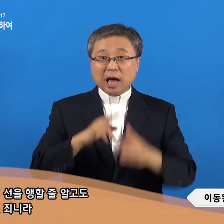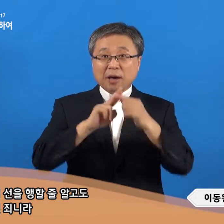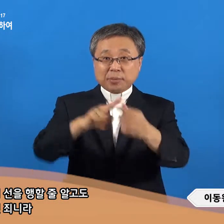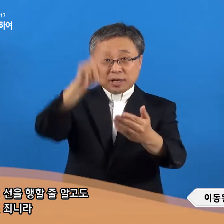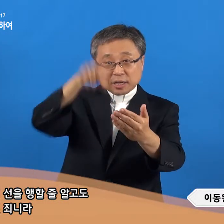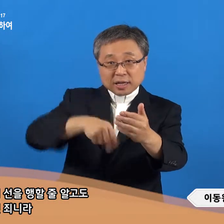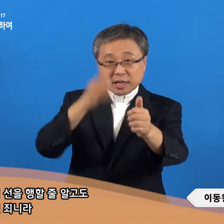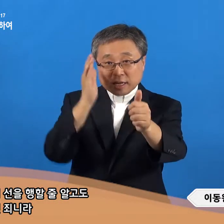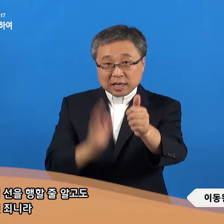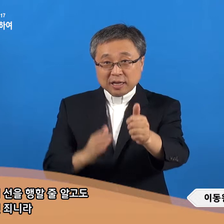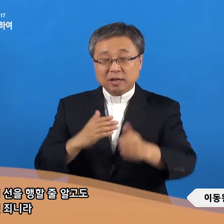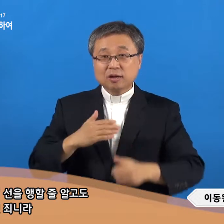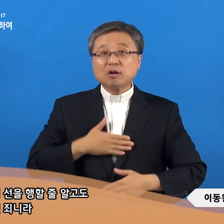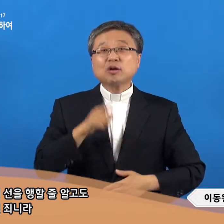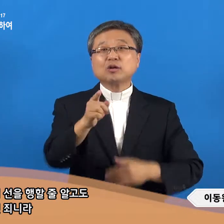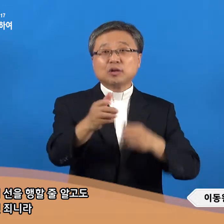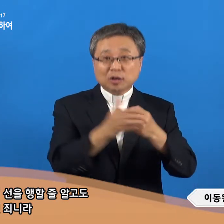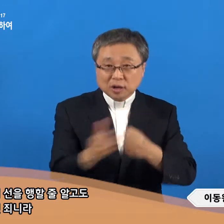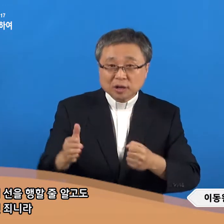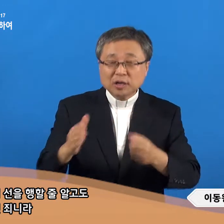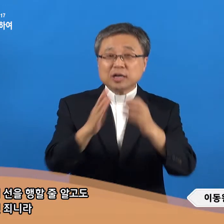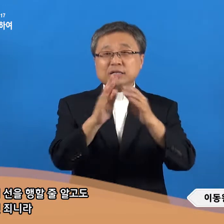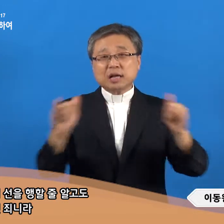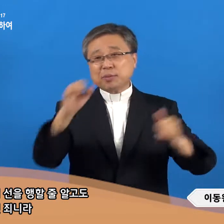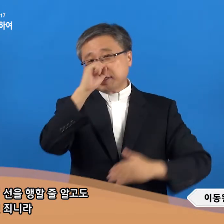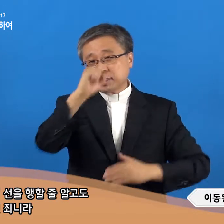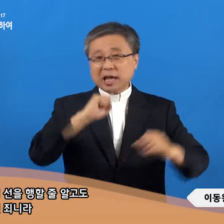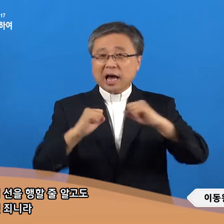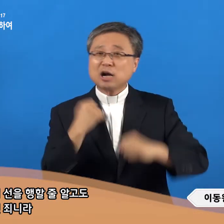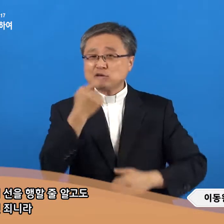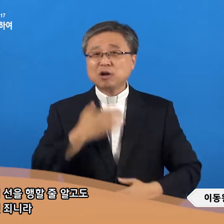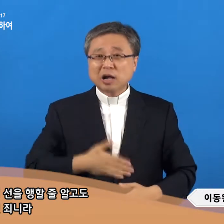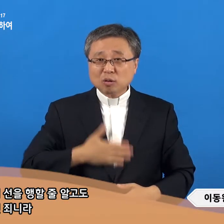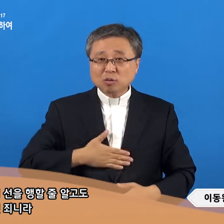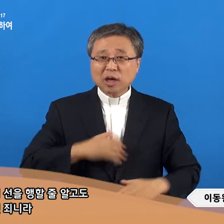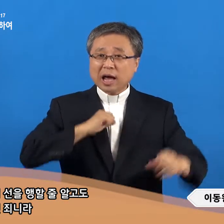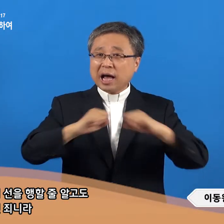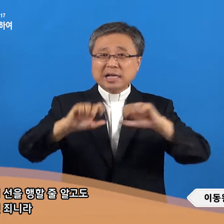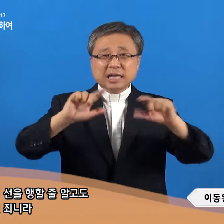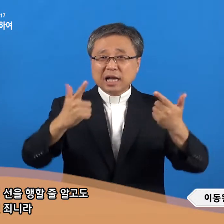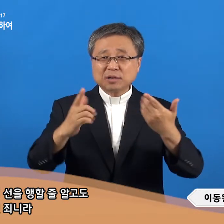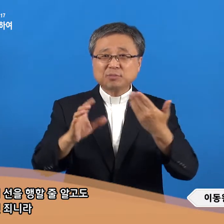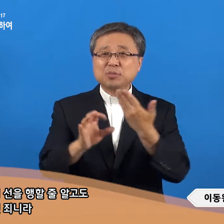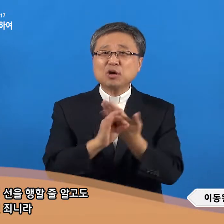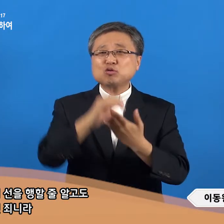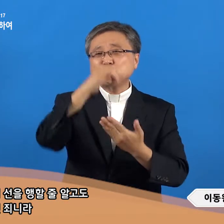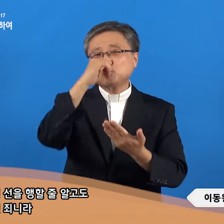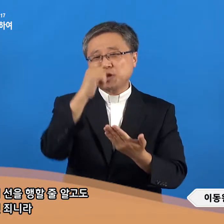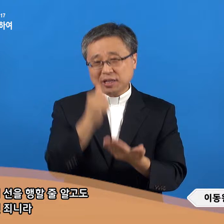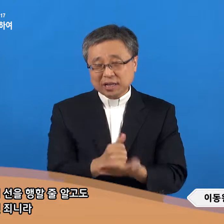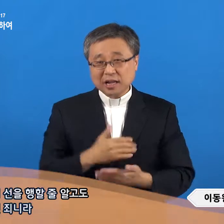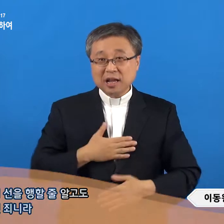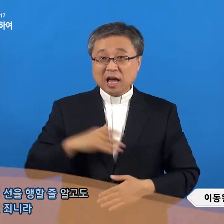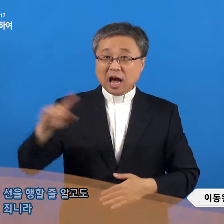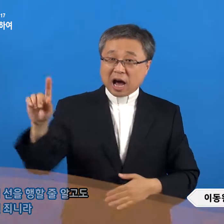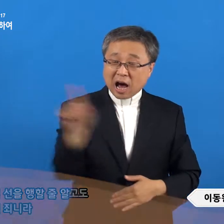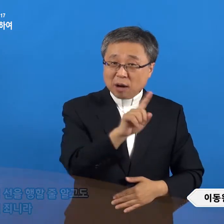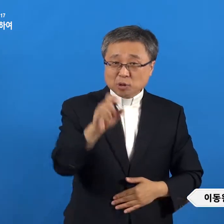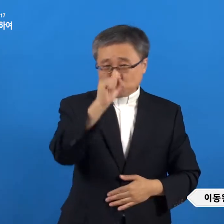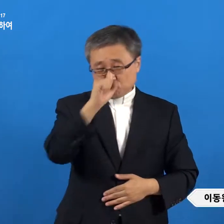17절 시작. 그러므로 사람이 선을 행할 줄 알고도 행하지 아니하면 죄니라. 아무리 good idea, 좋은